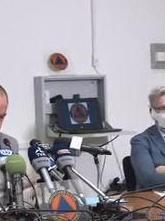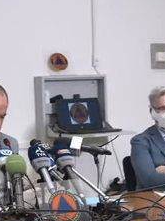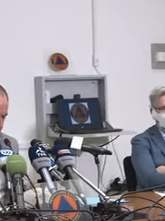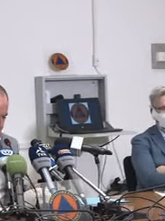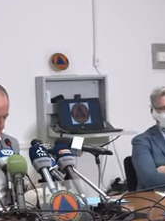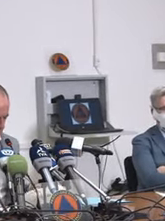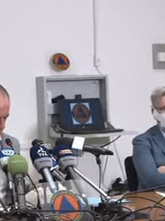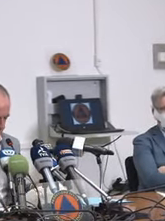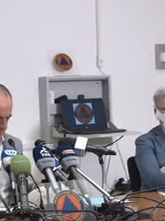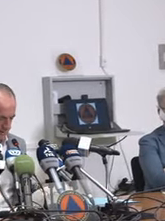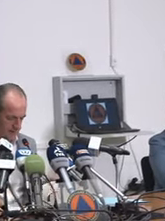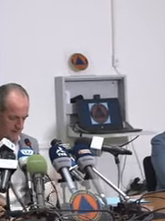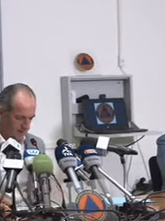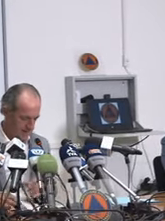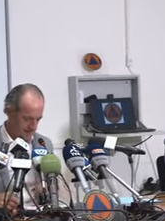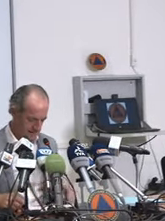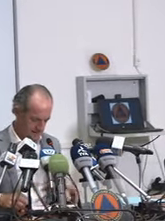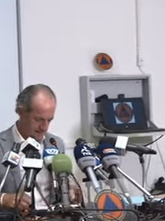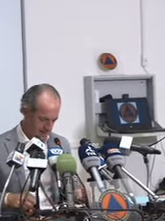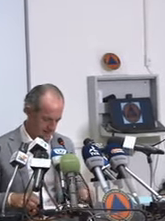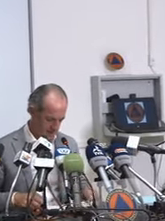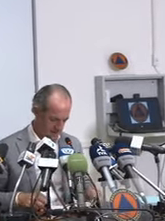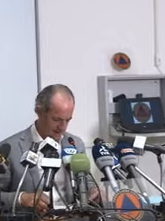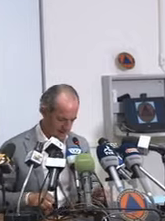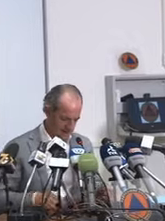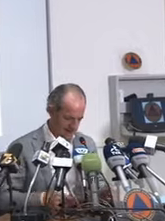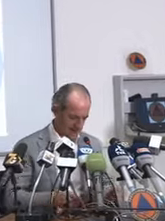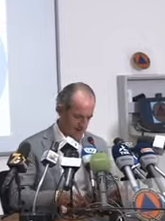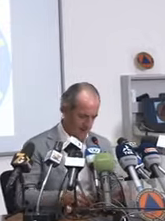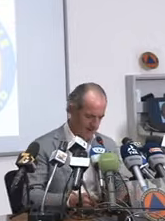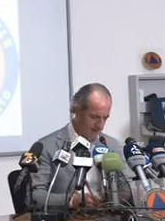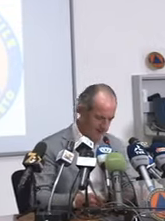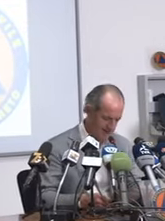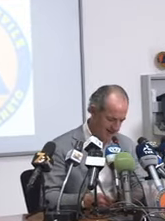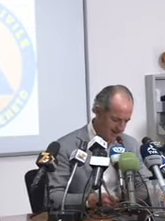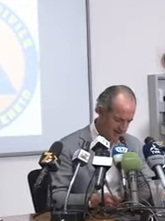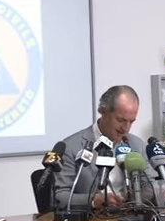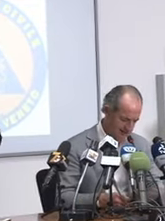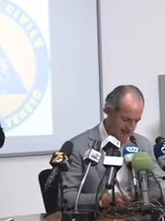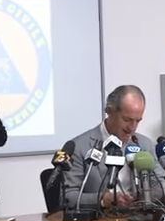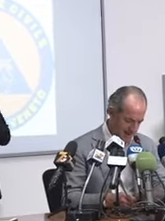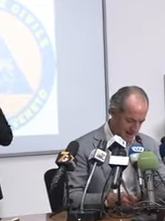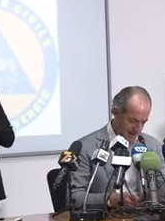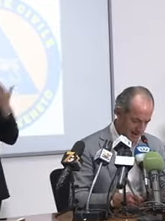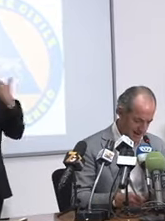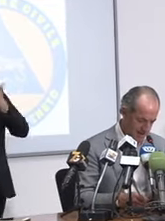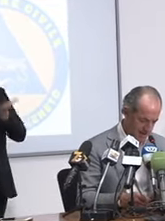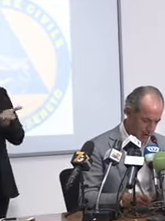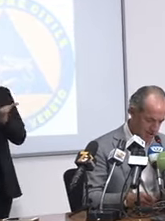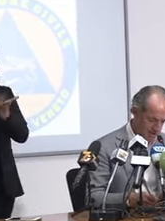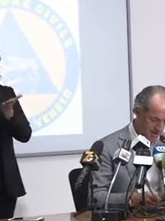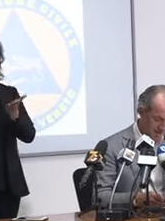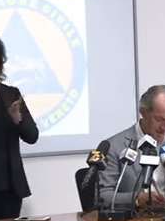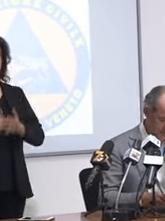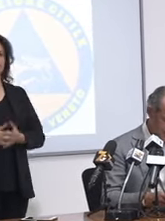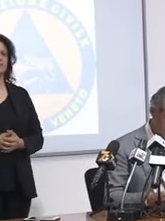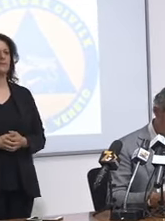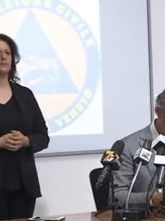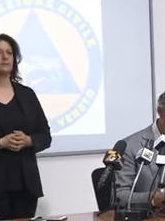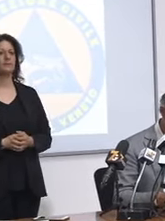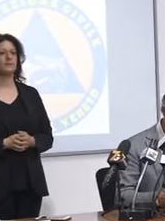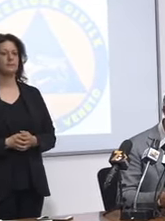o meglio quelle approvate ieri sera, oggi